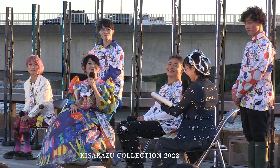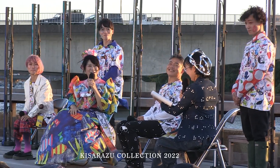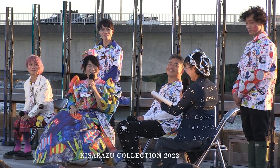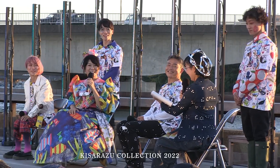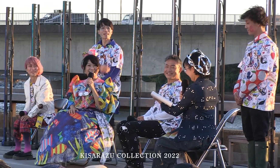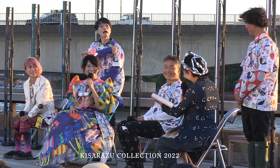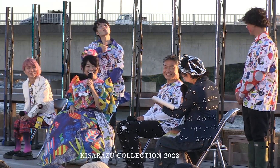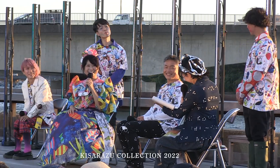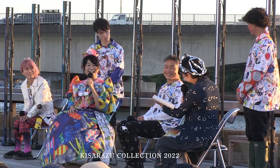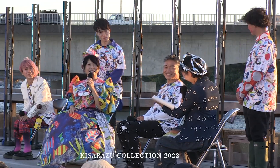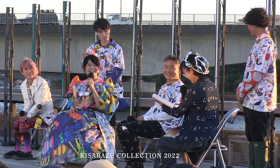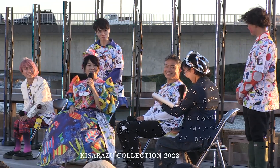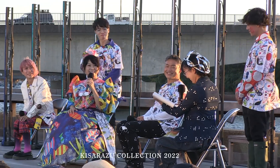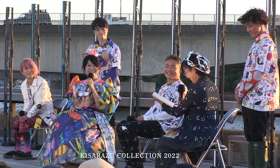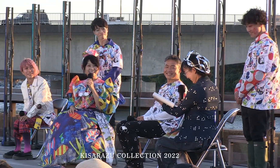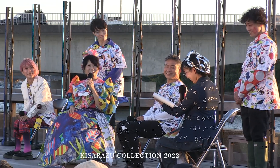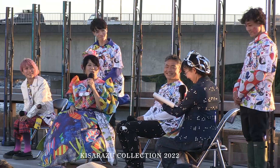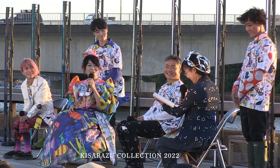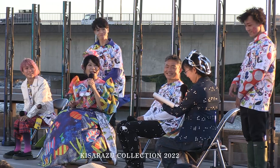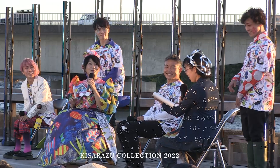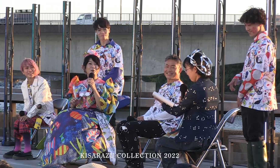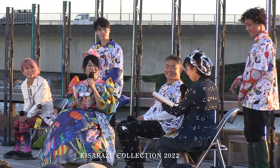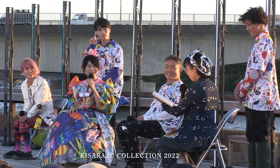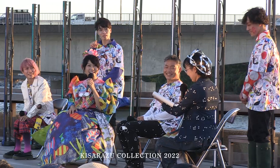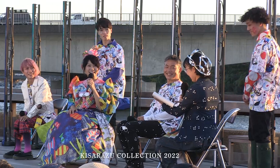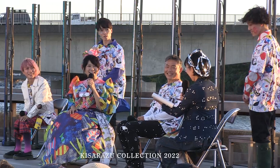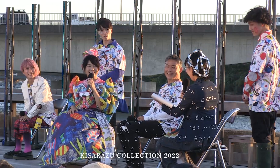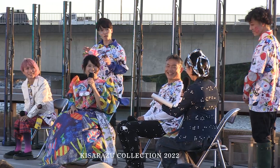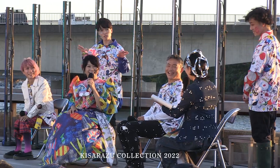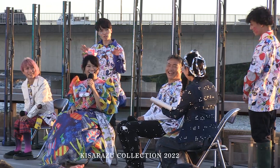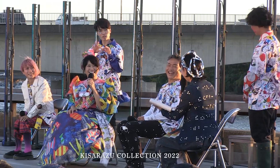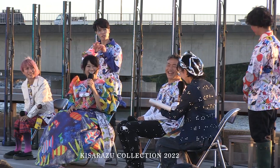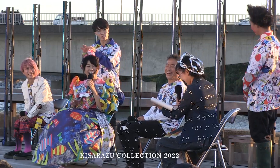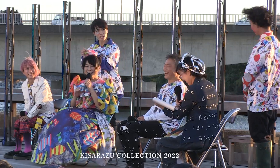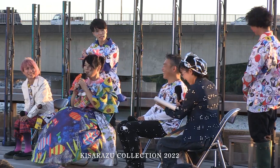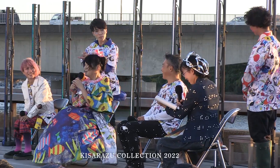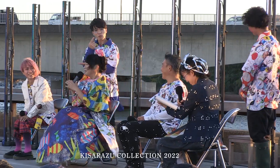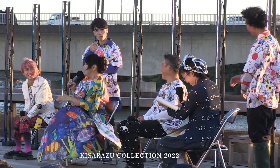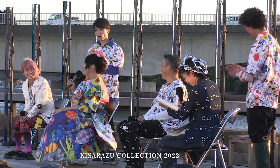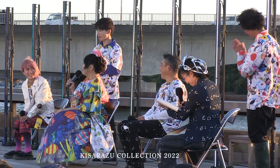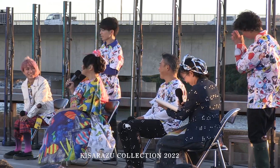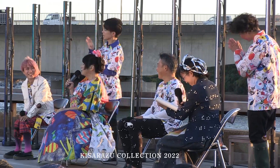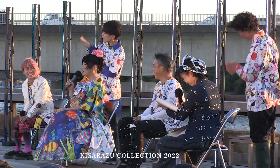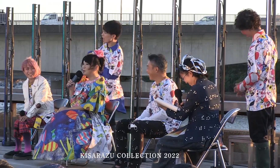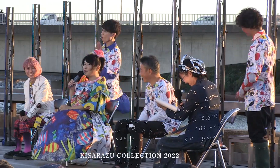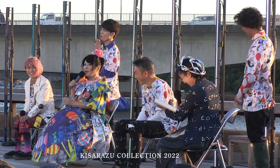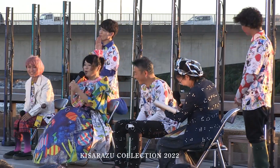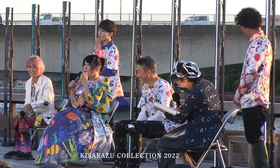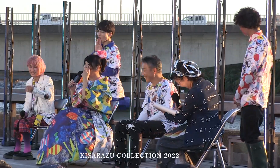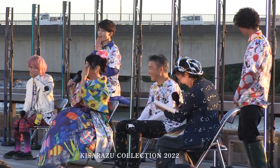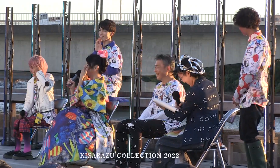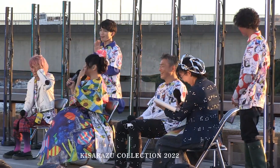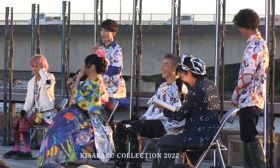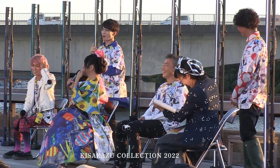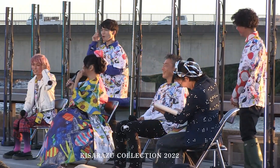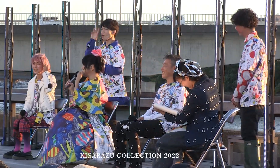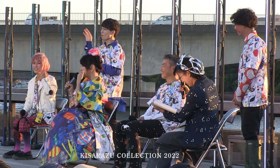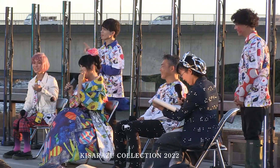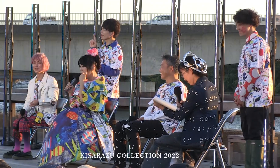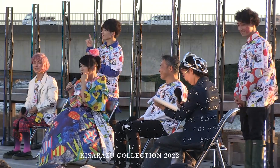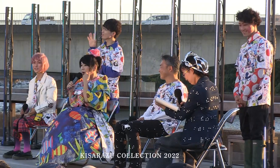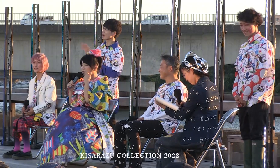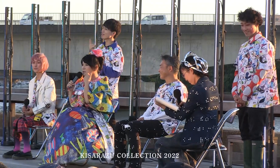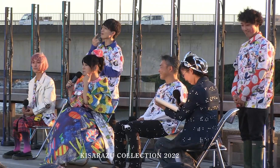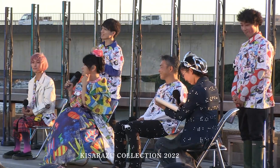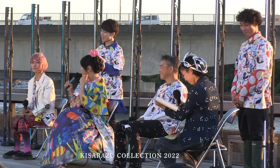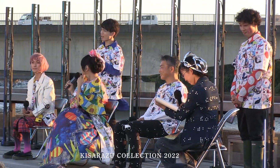大丈夫、ちょっとつないどこうか私。ね、いや本当あのね、思い出が一つありまして